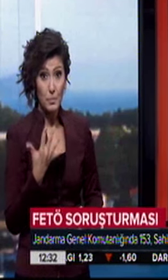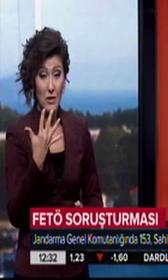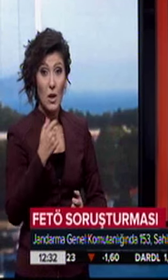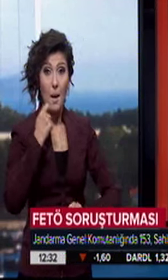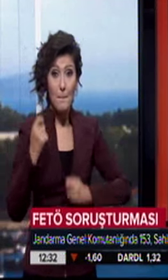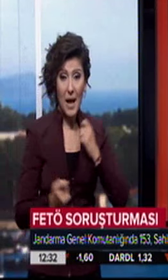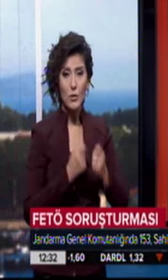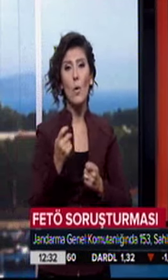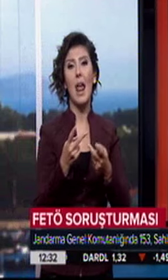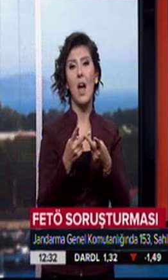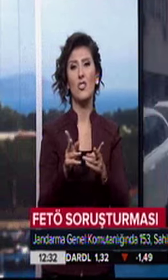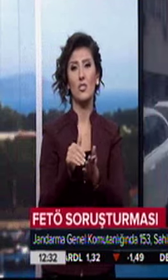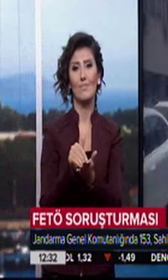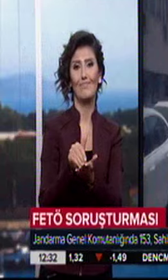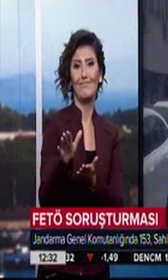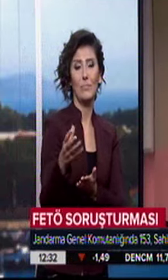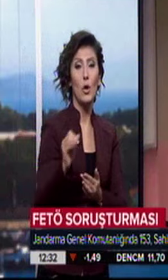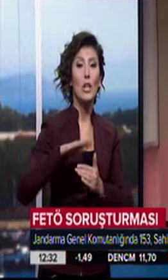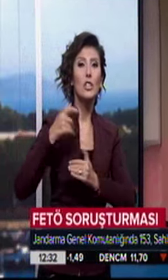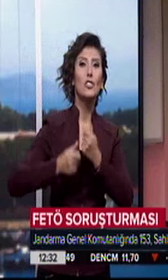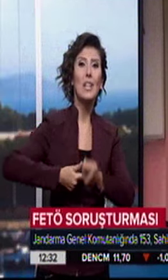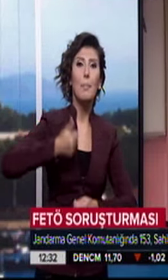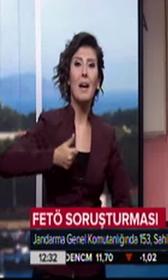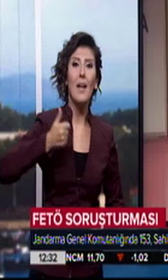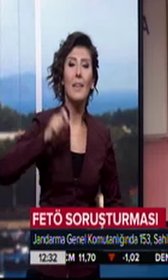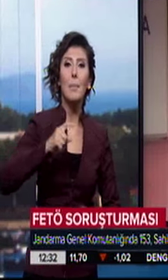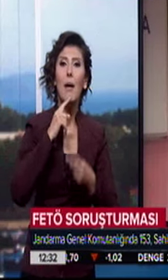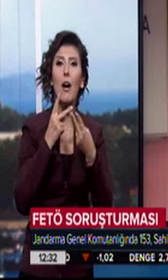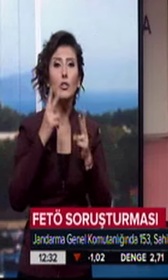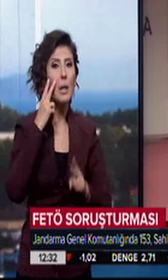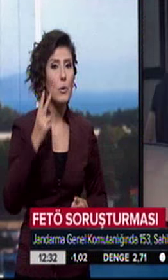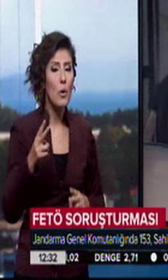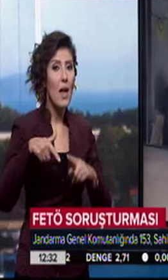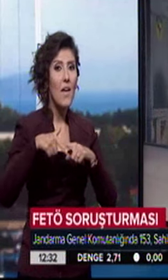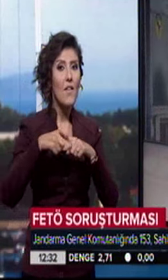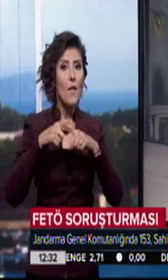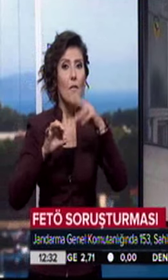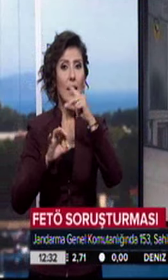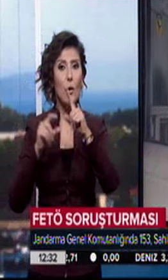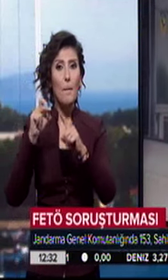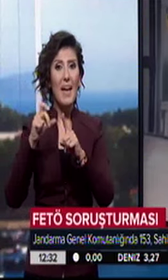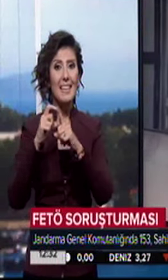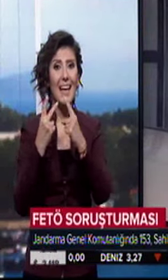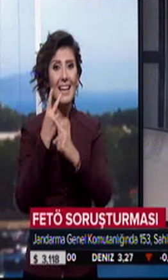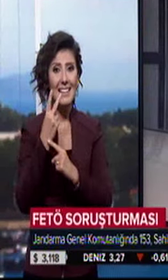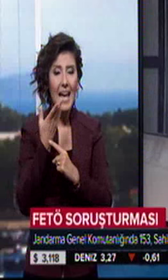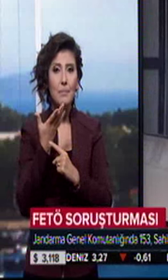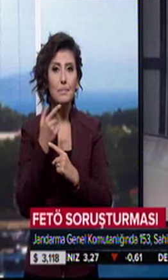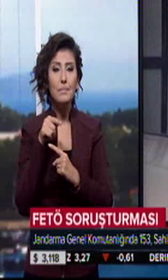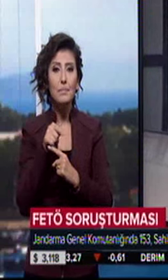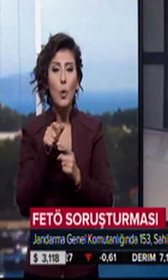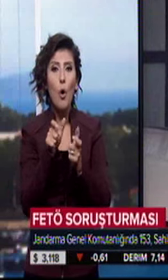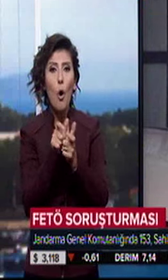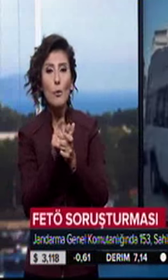265 personel açığa alındı. İçişleri Bakanlığı'ndan yapılan açıklamaya göre FETÖ-PDY ile iltisakı